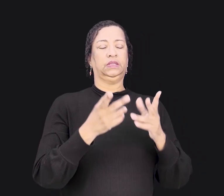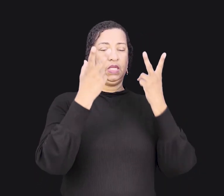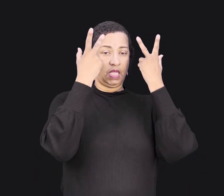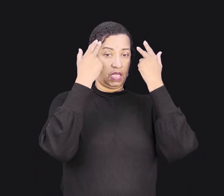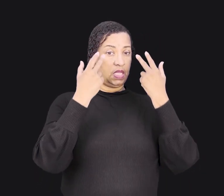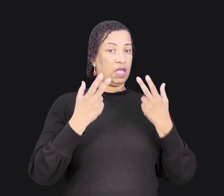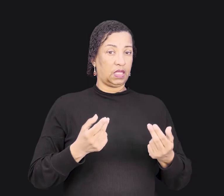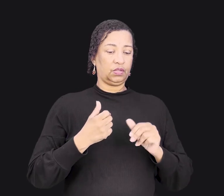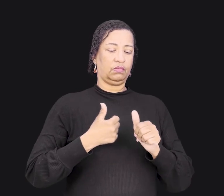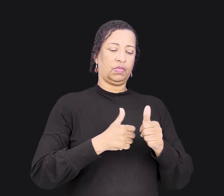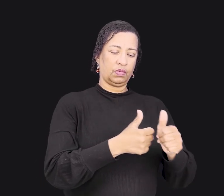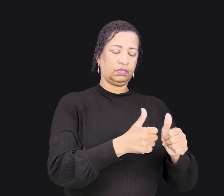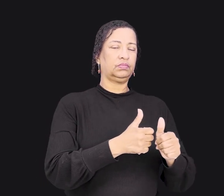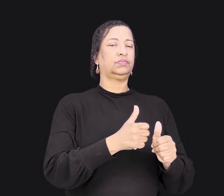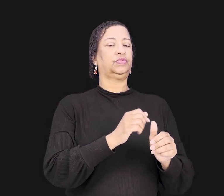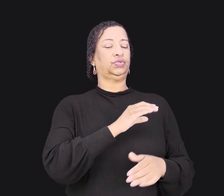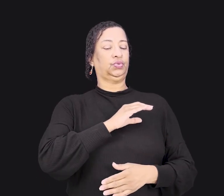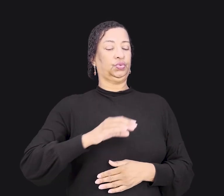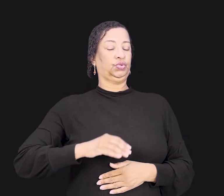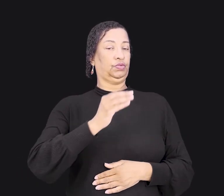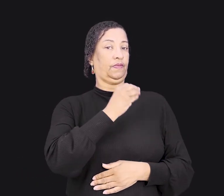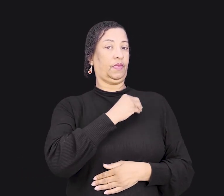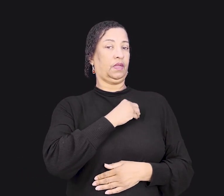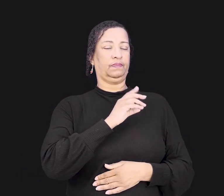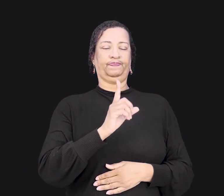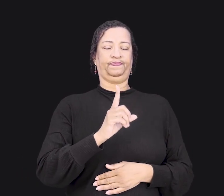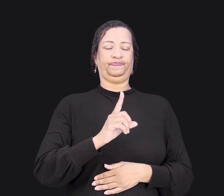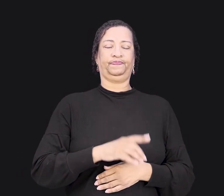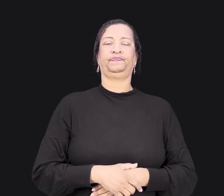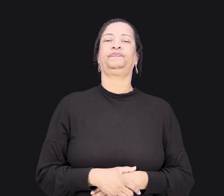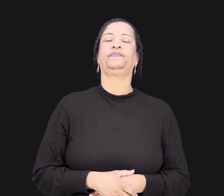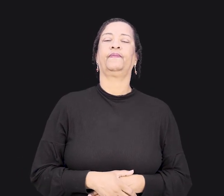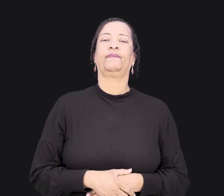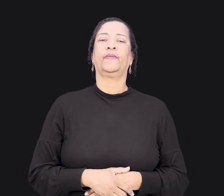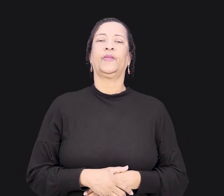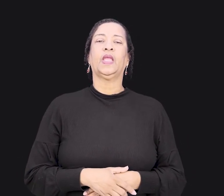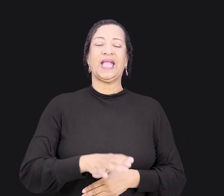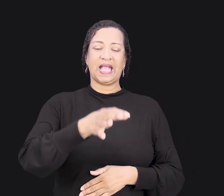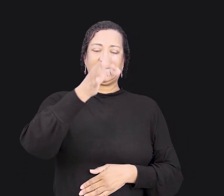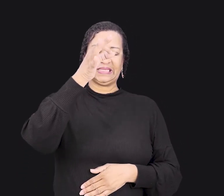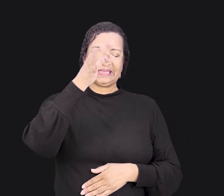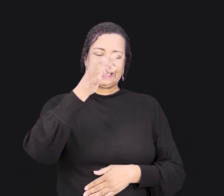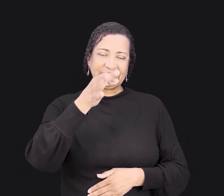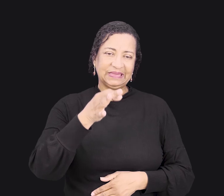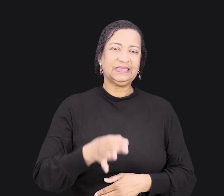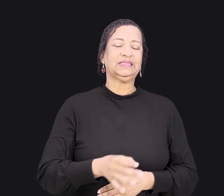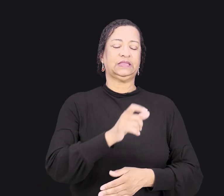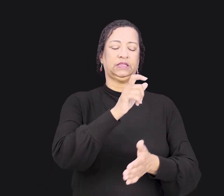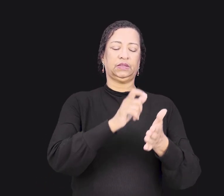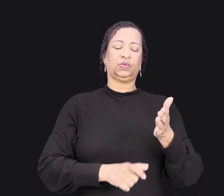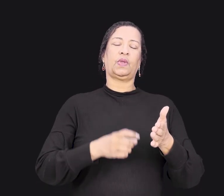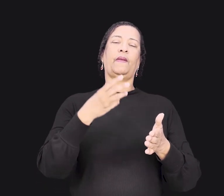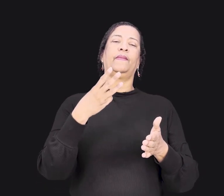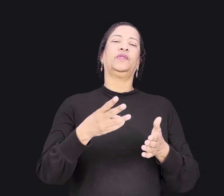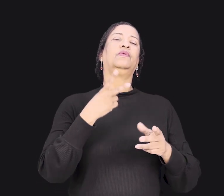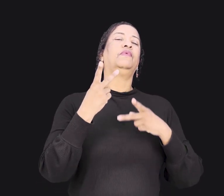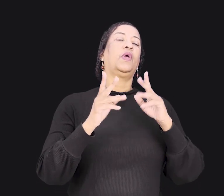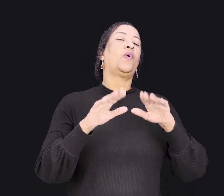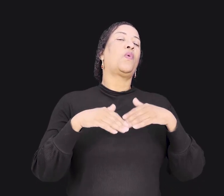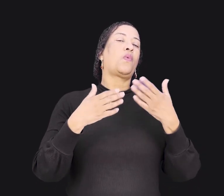para um seguidor de Cristo pecar. Assim, o ponto da bússola da certeza no capítulo 3 é: qual é o seu padrão